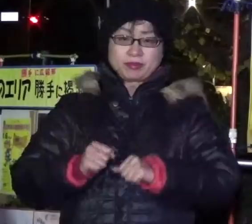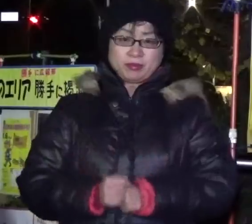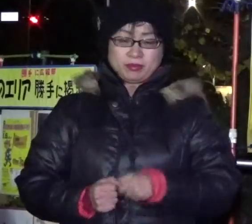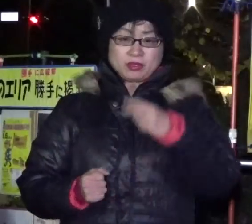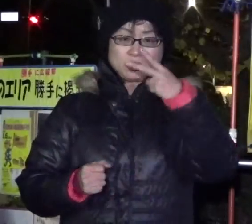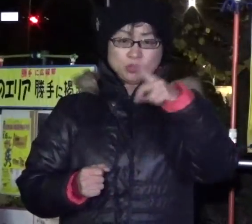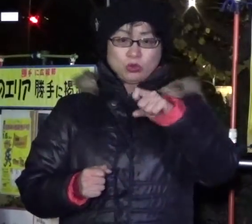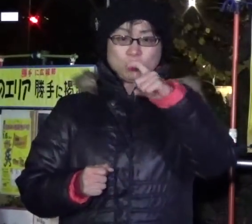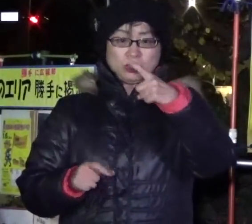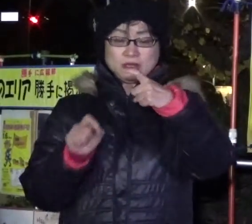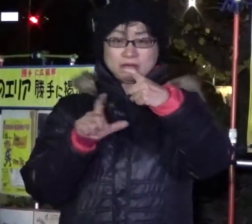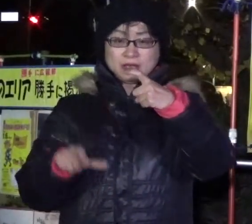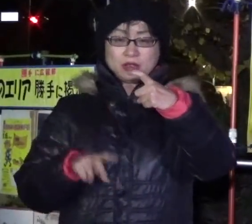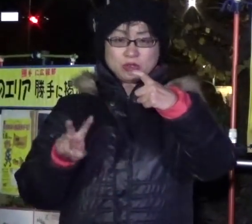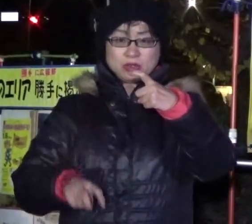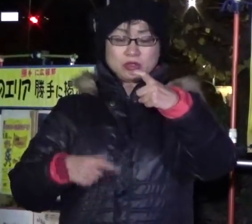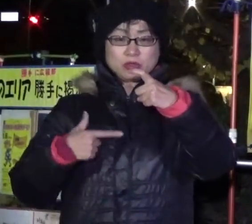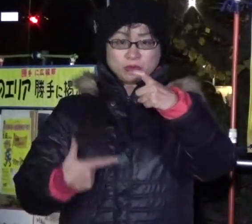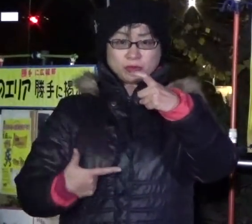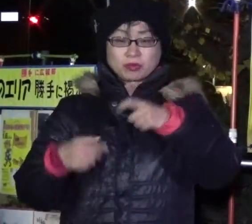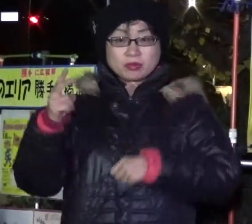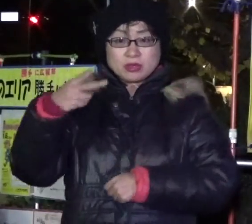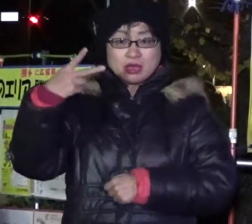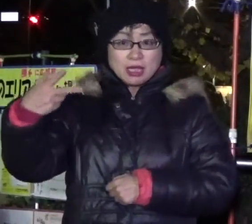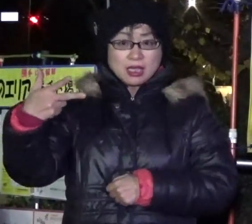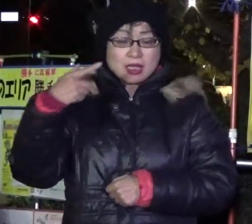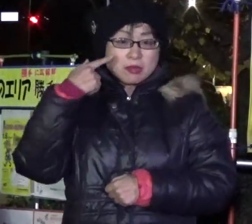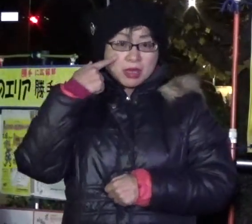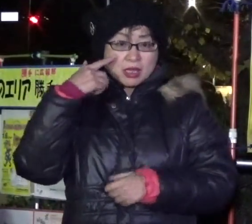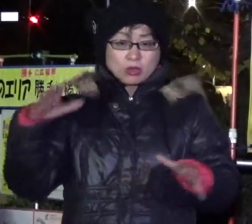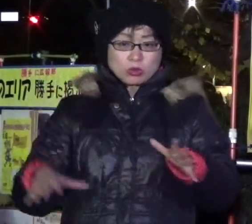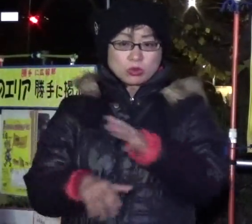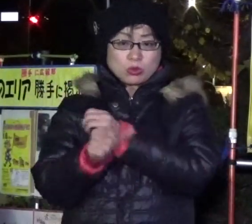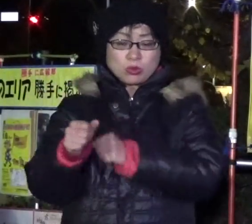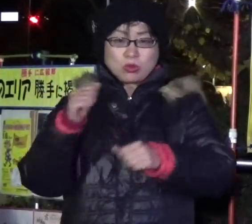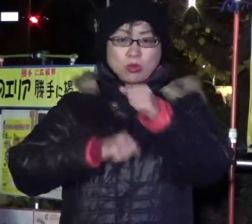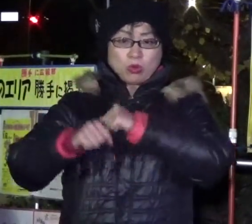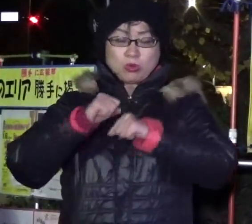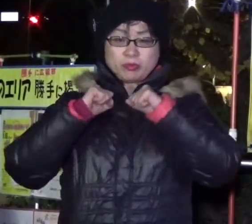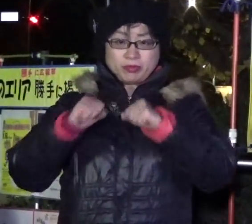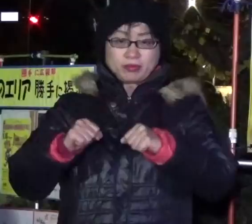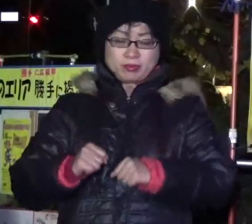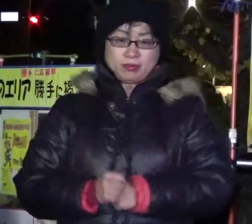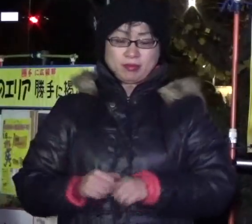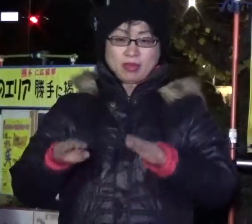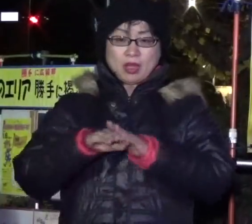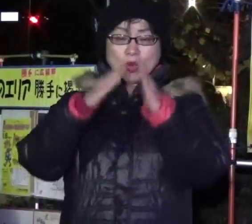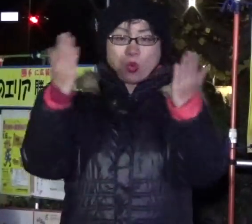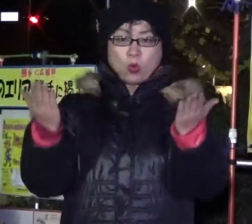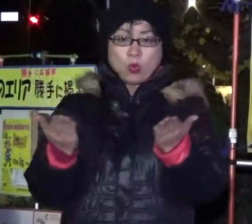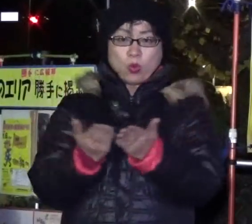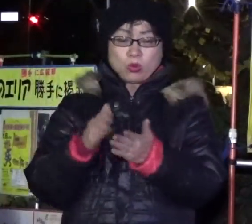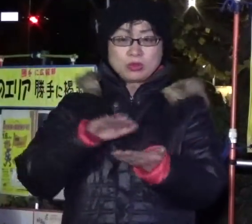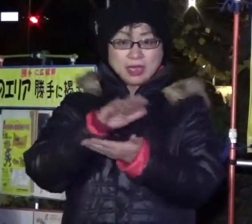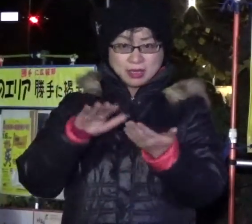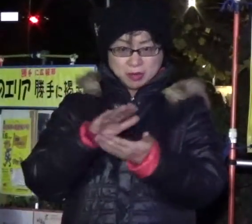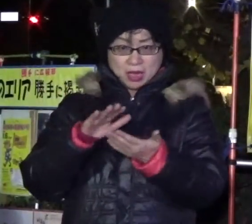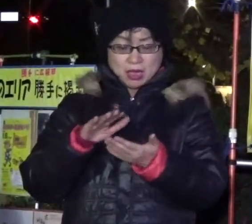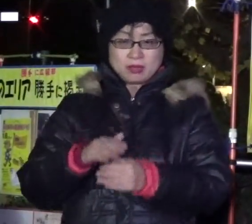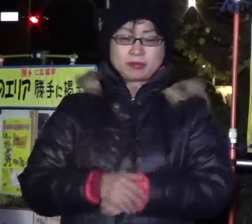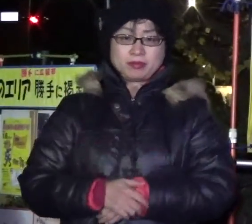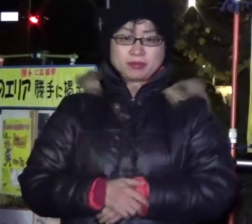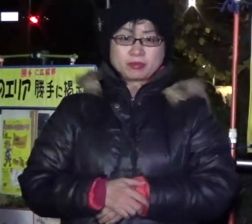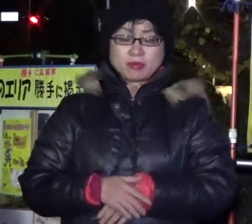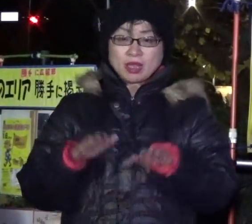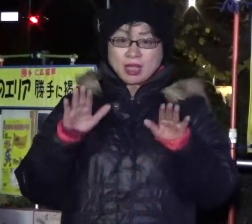月26日に第7回目の総行動をいたしました。でもオール埼玉といたしました今の状況をやっぱり